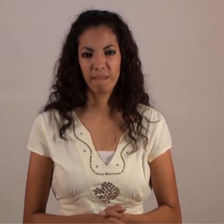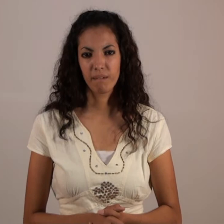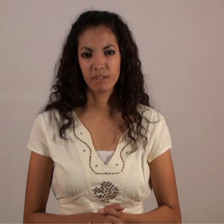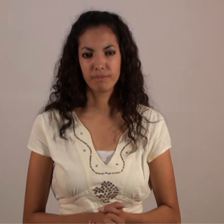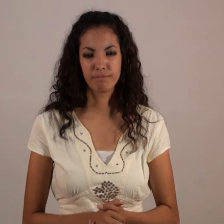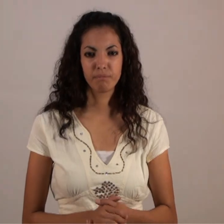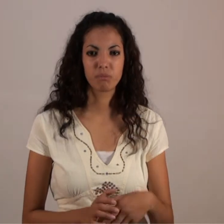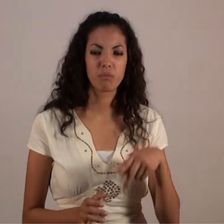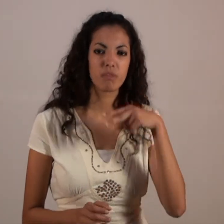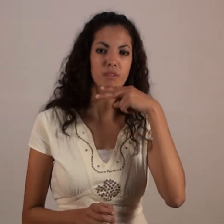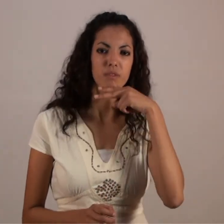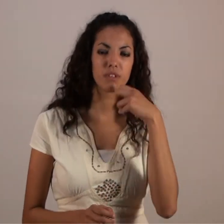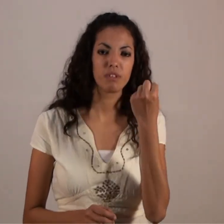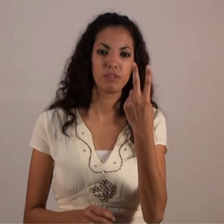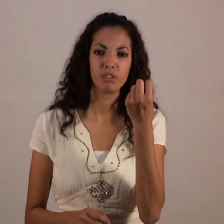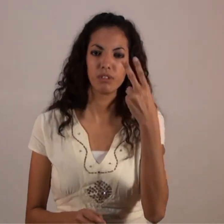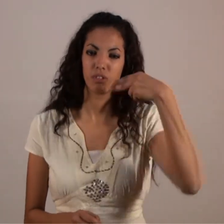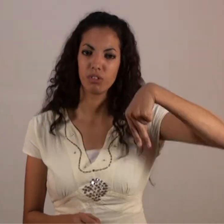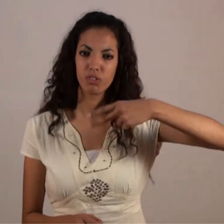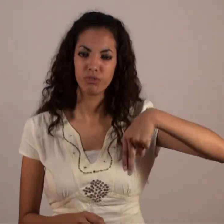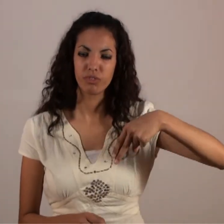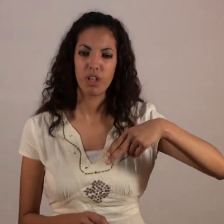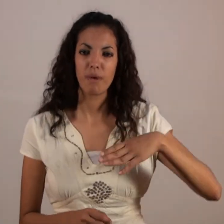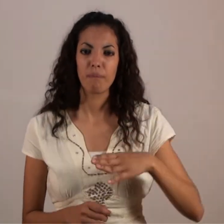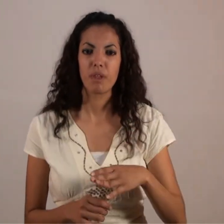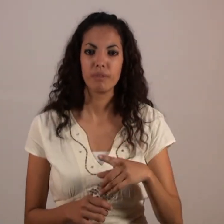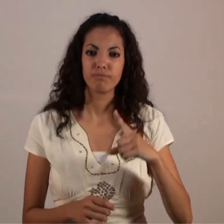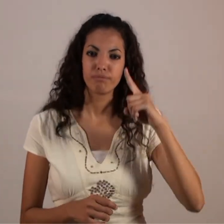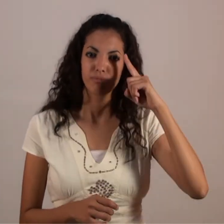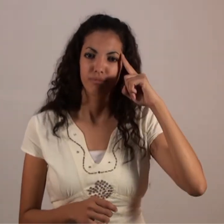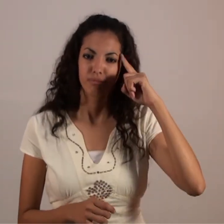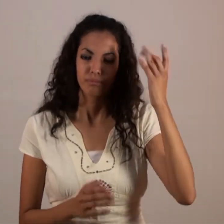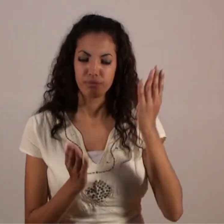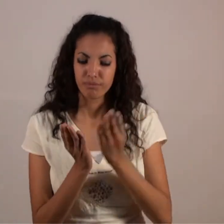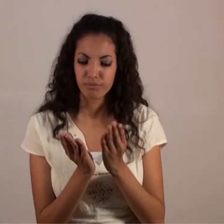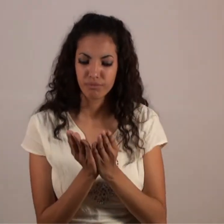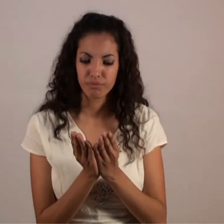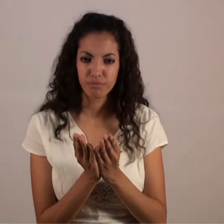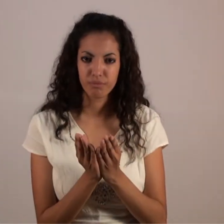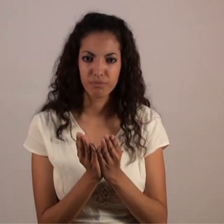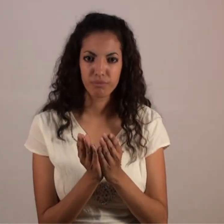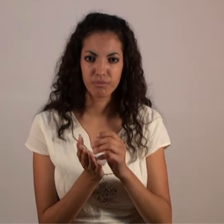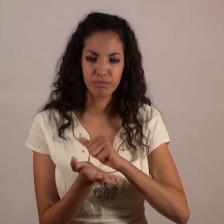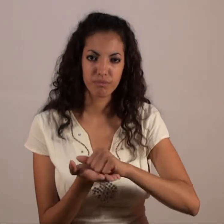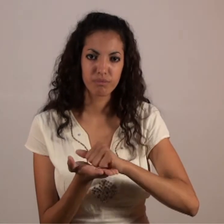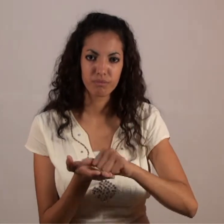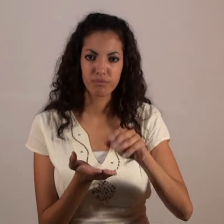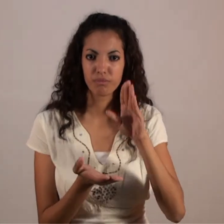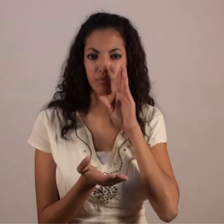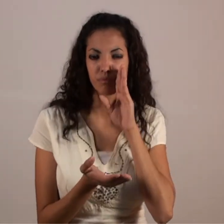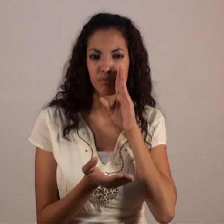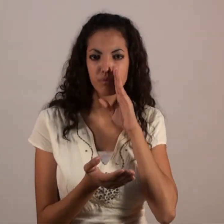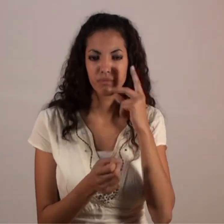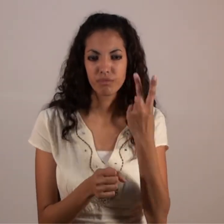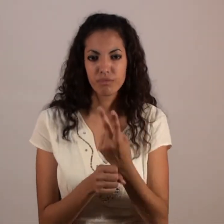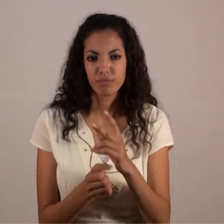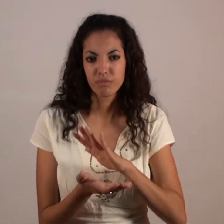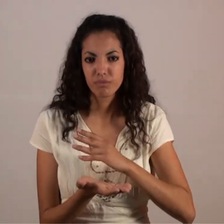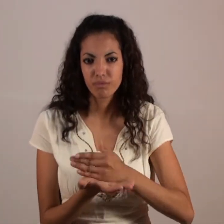Viernes 22 de noviembre. Para estudiar y meditar. La expiación, segunda parte. La aplicación sumo sacerdotal de